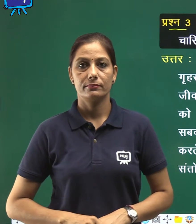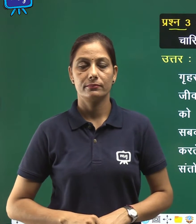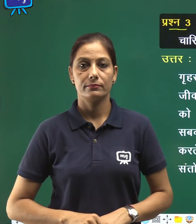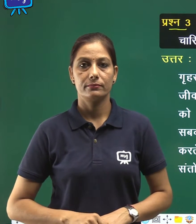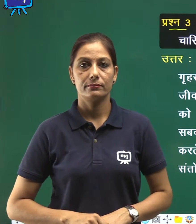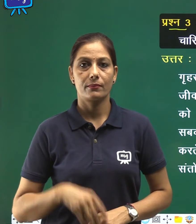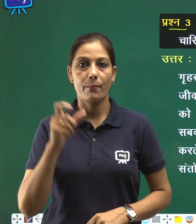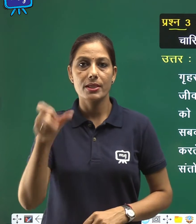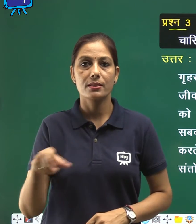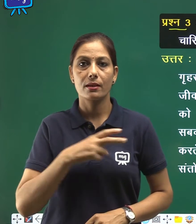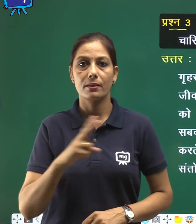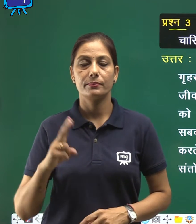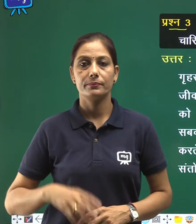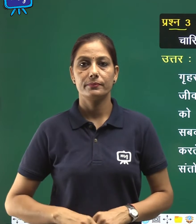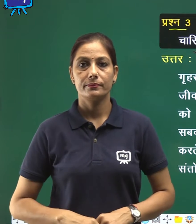बाल गोविंद भगत की